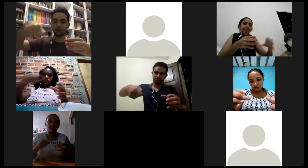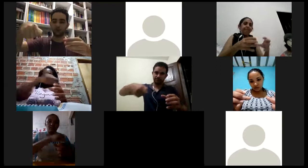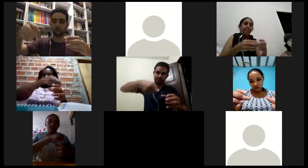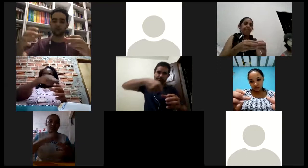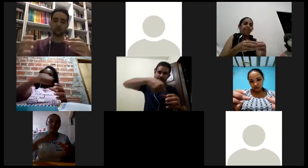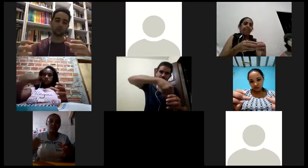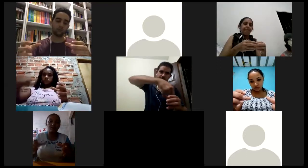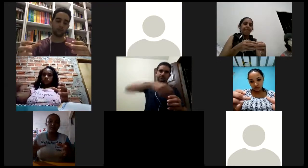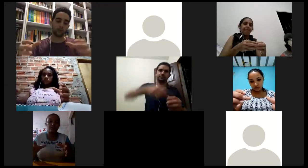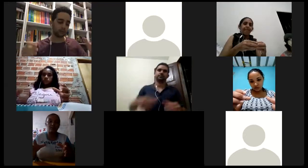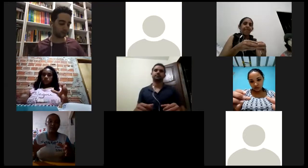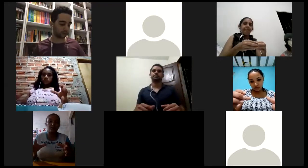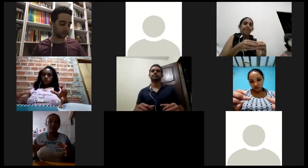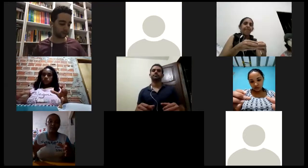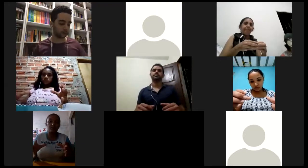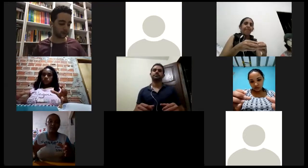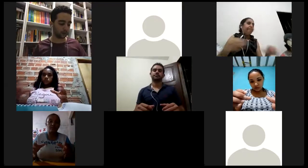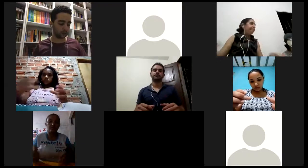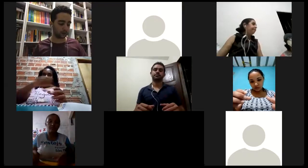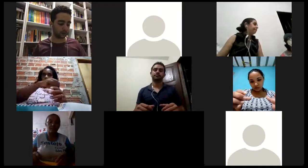abro meu estojo.